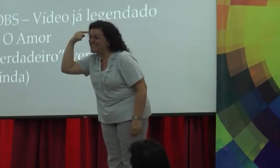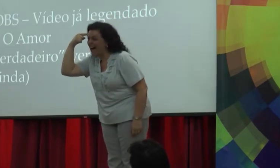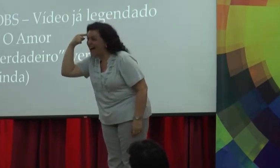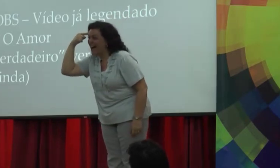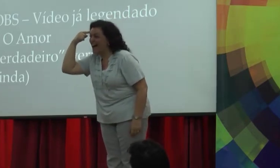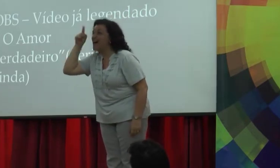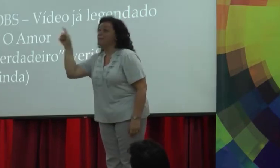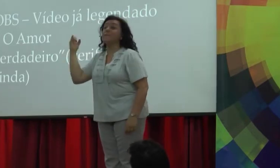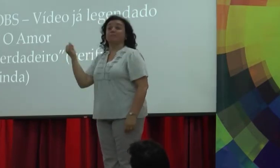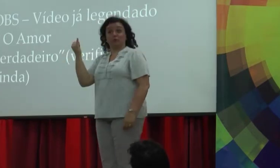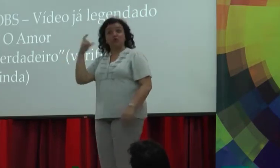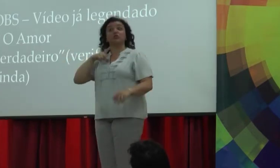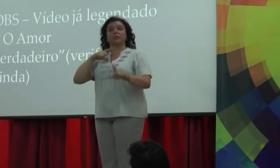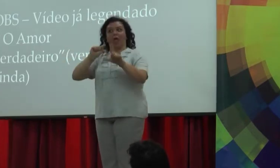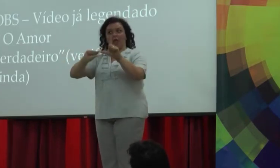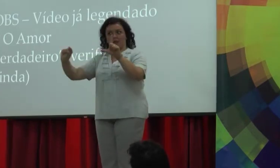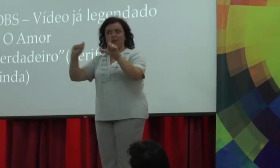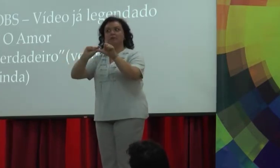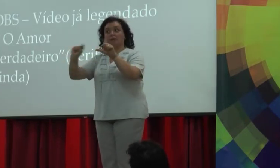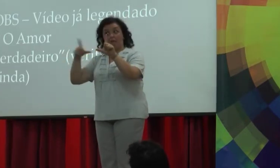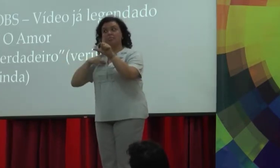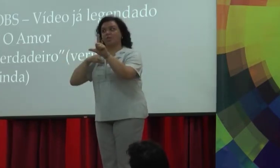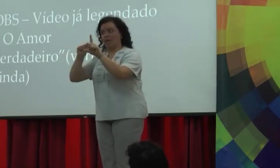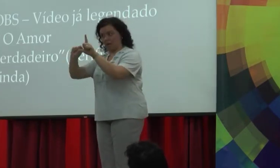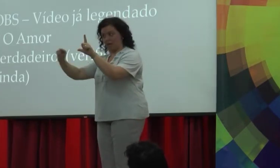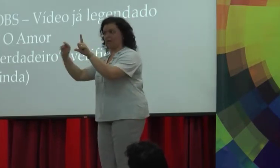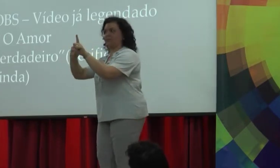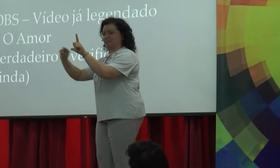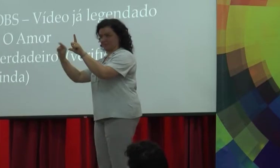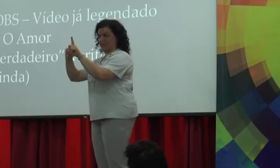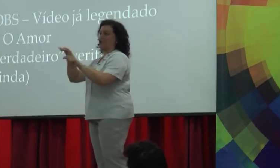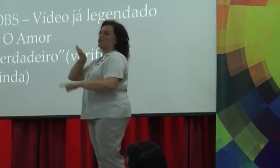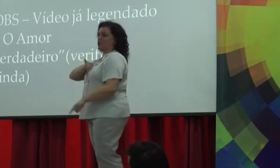só pensar na importância.